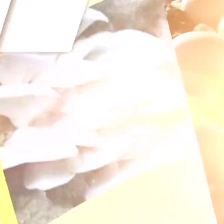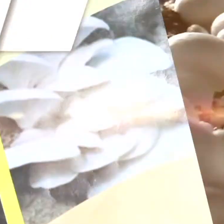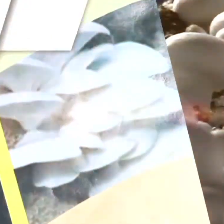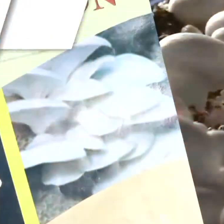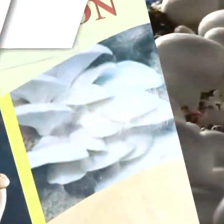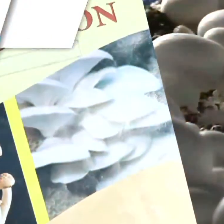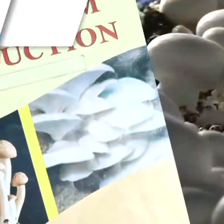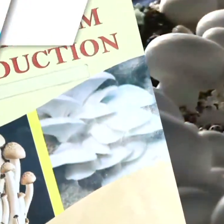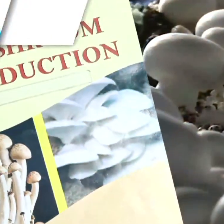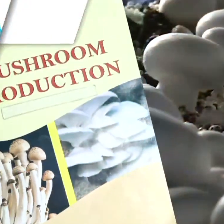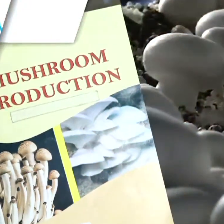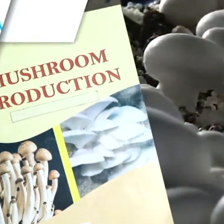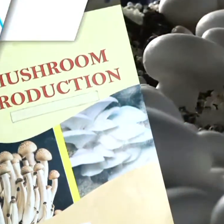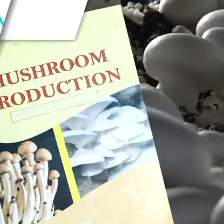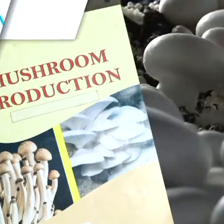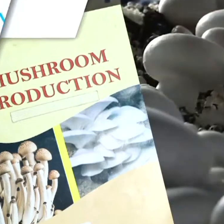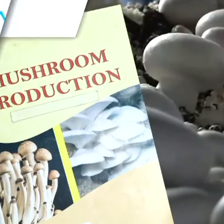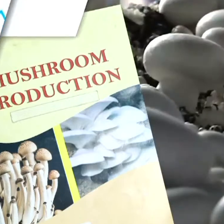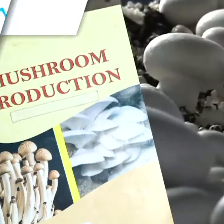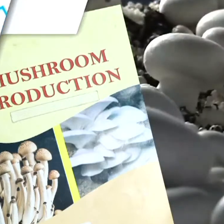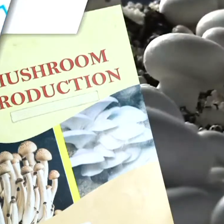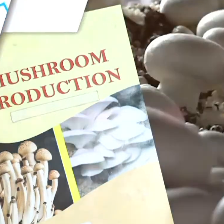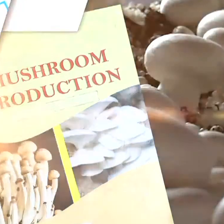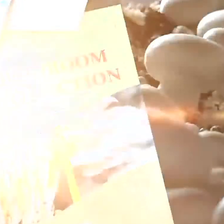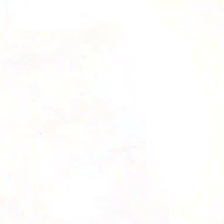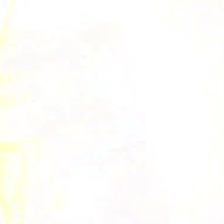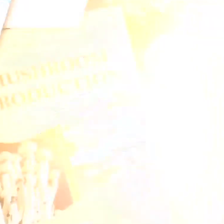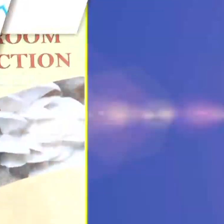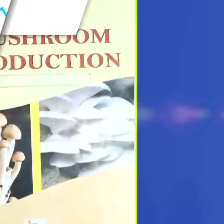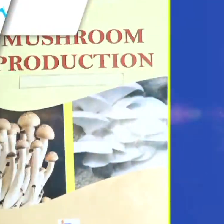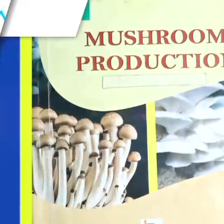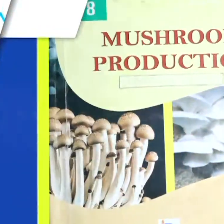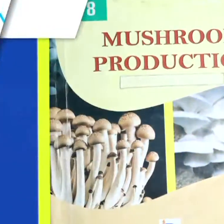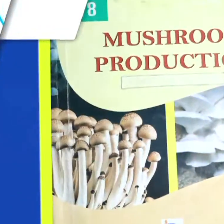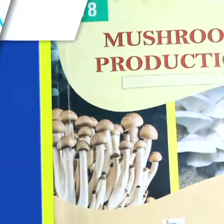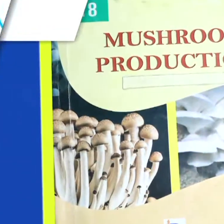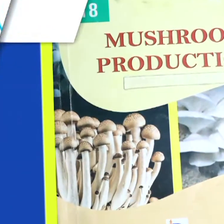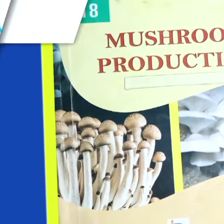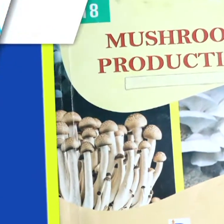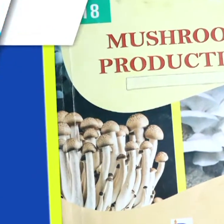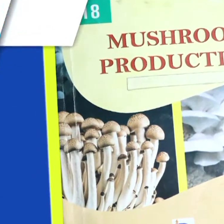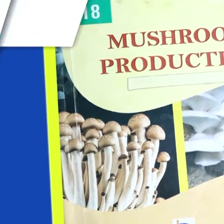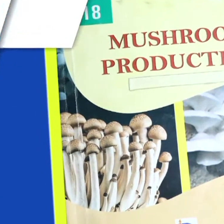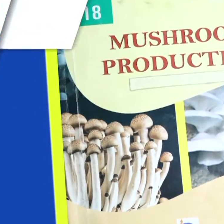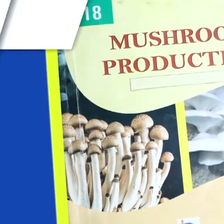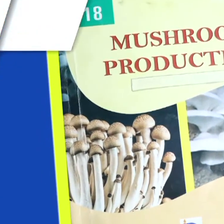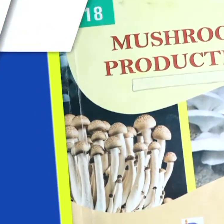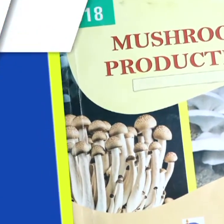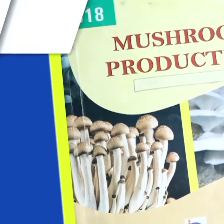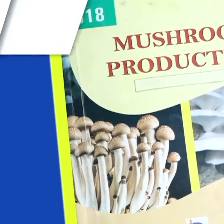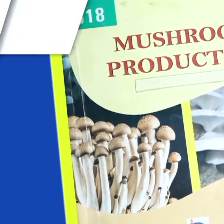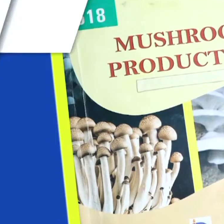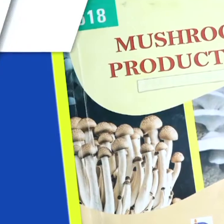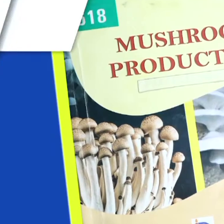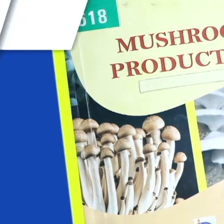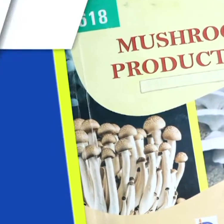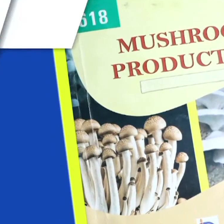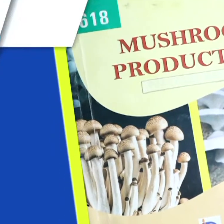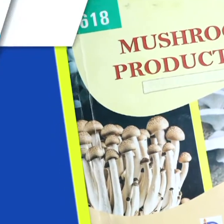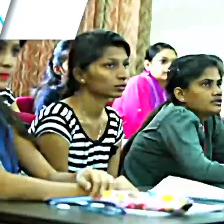मशरूम उत्पादन से संबंधित कोर्स संचालित है। इसकी समय अवधि 6 माह है और प्रवेश लेने के लिए